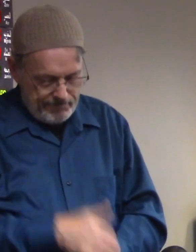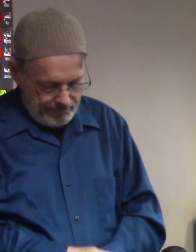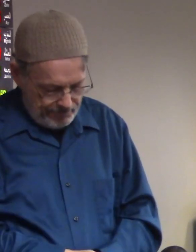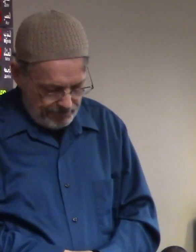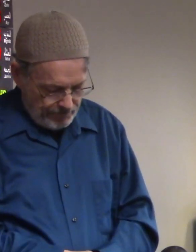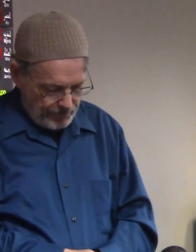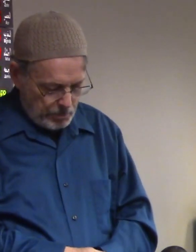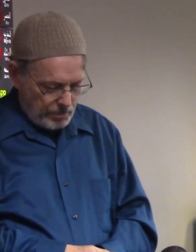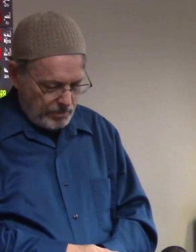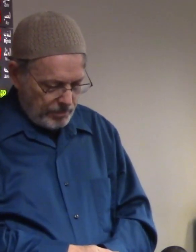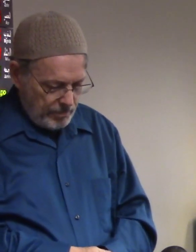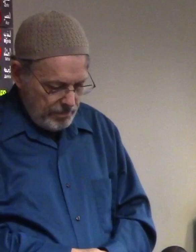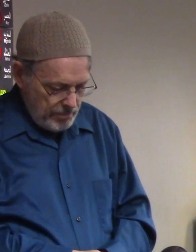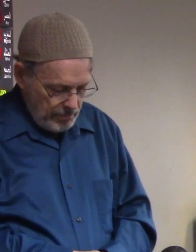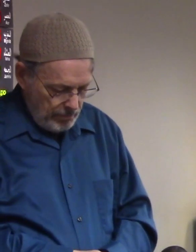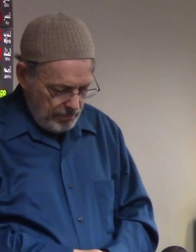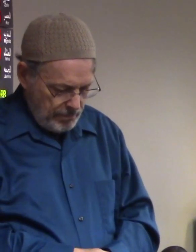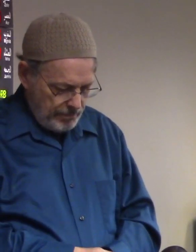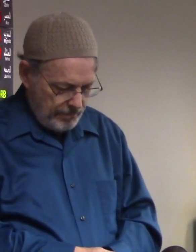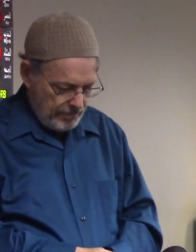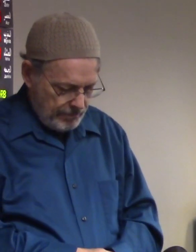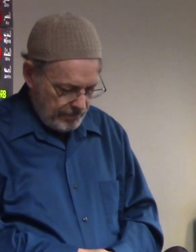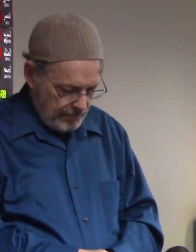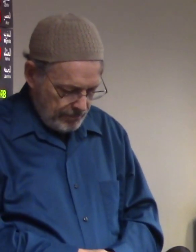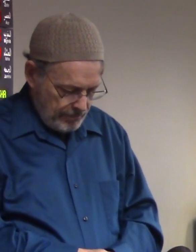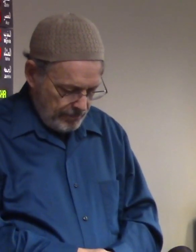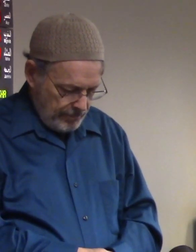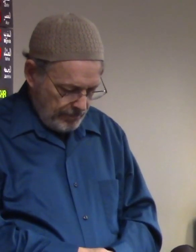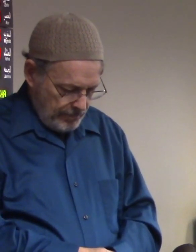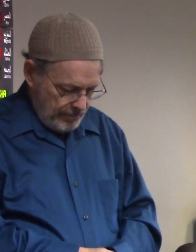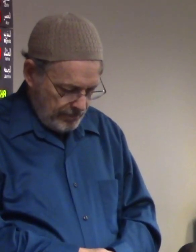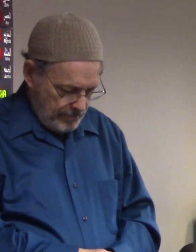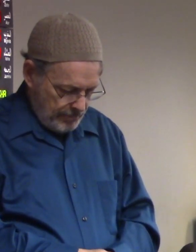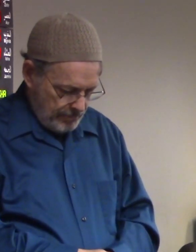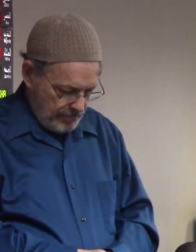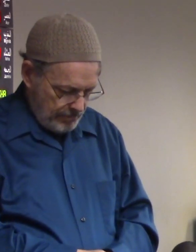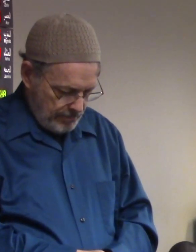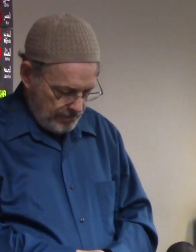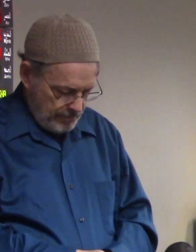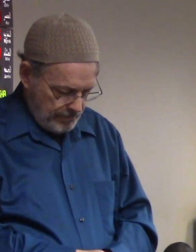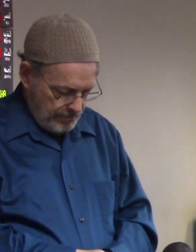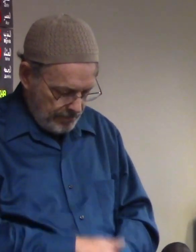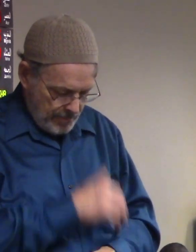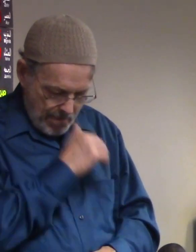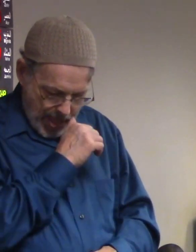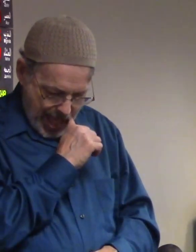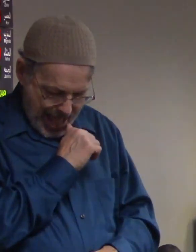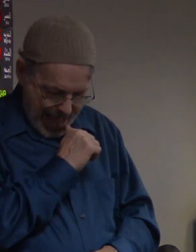والمسلمات والمؤمنين والمؤمنات فاستغفروه إنه هو الغفور الرحيم.